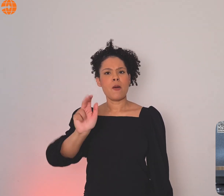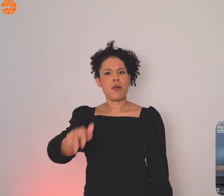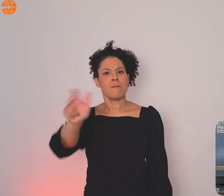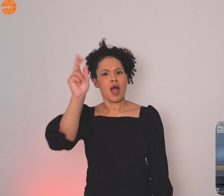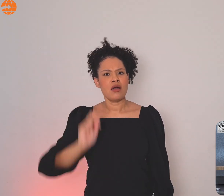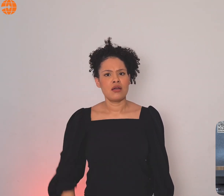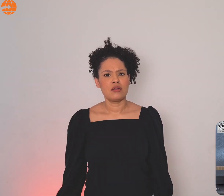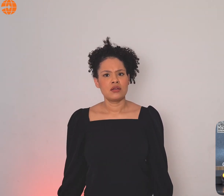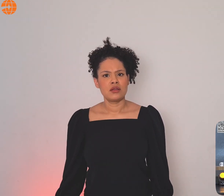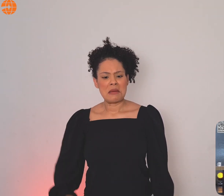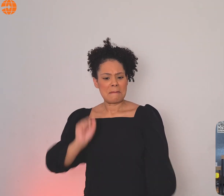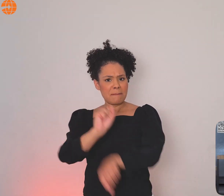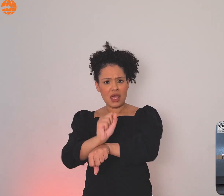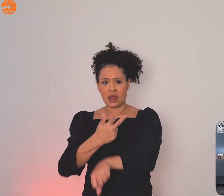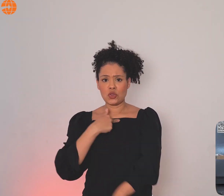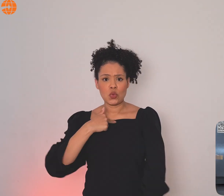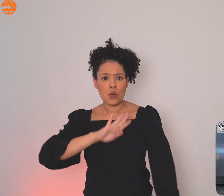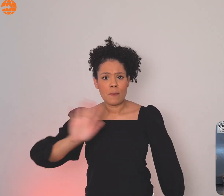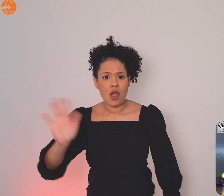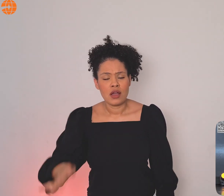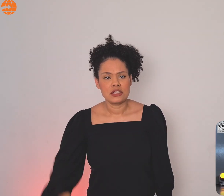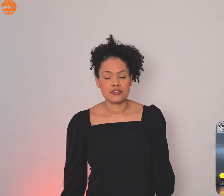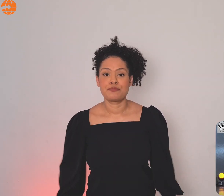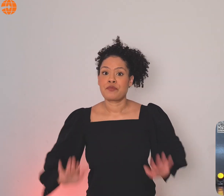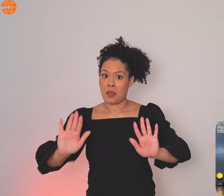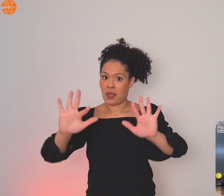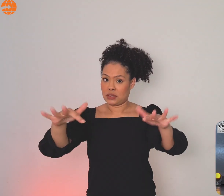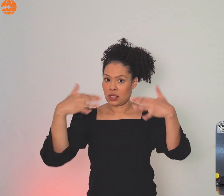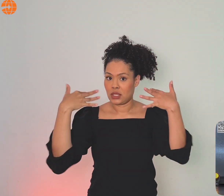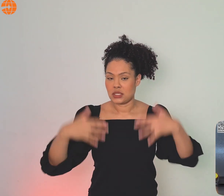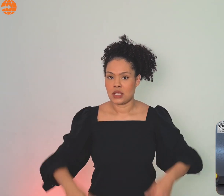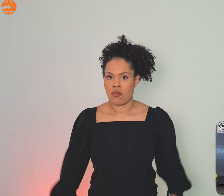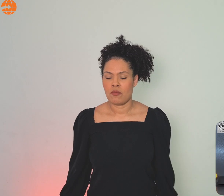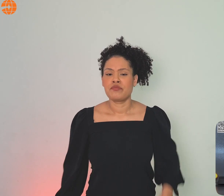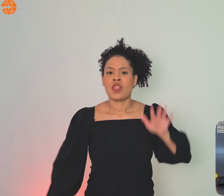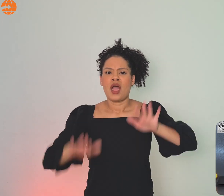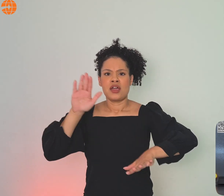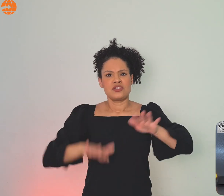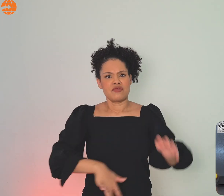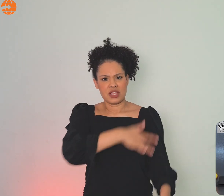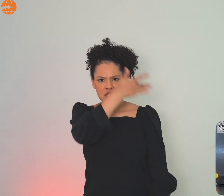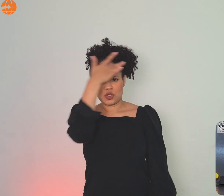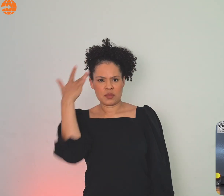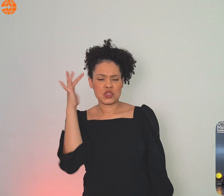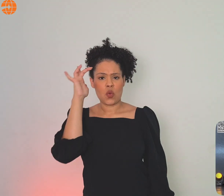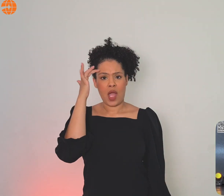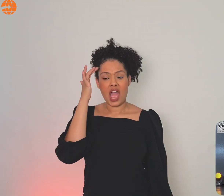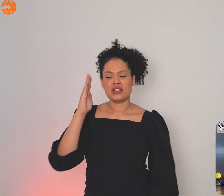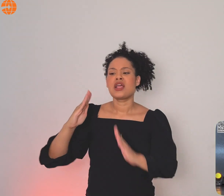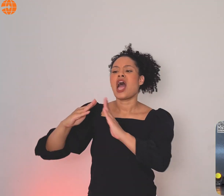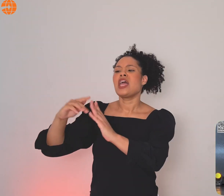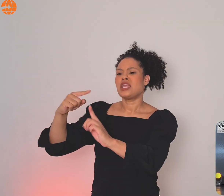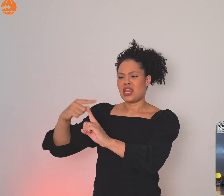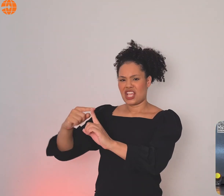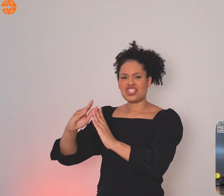Muitos aqui acham que quando a igreja avança, você pode